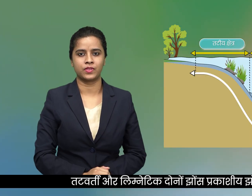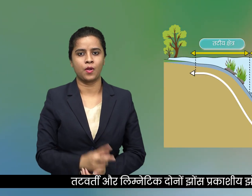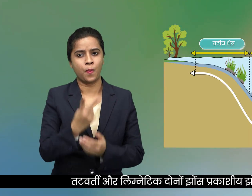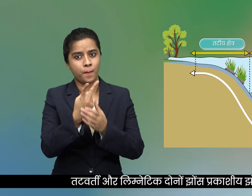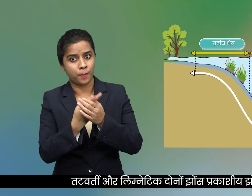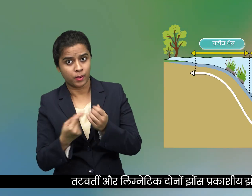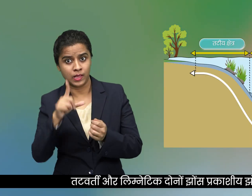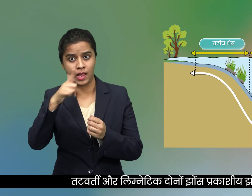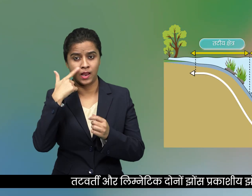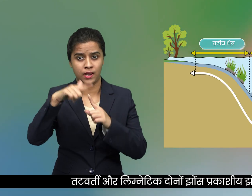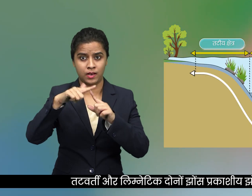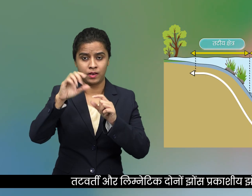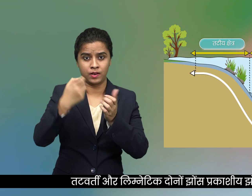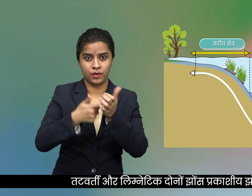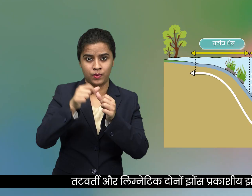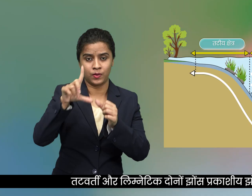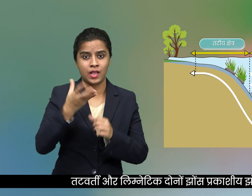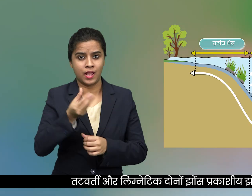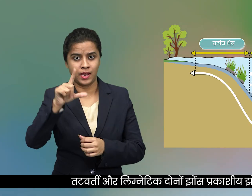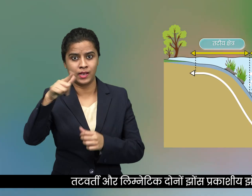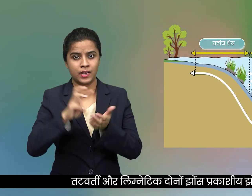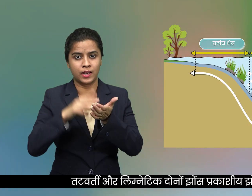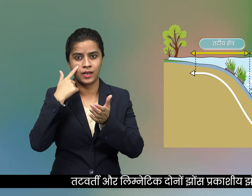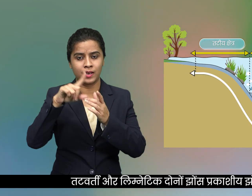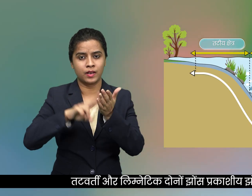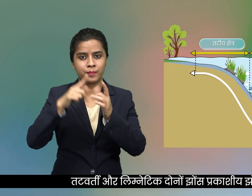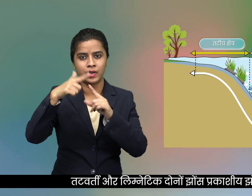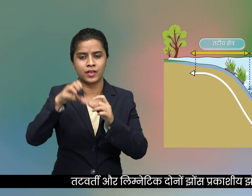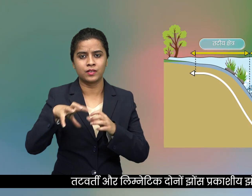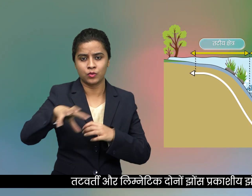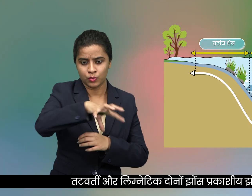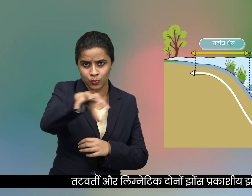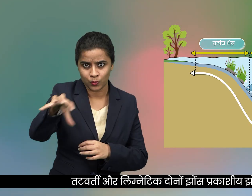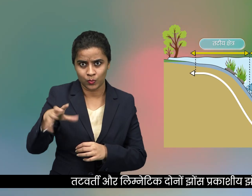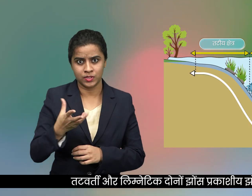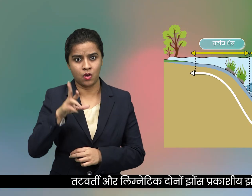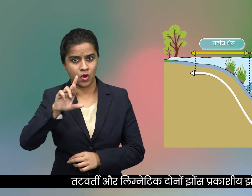तटवर्ती और लिमिनेटिक दोनों झोस प्रकाशीय झोस है।